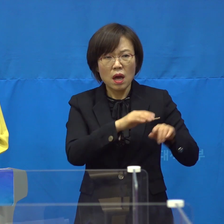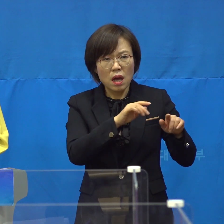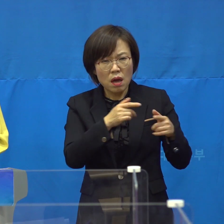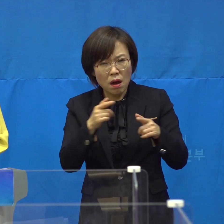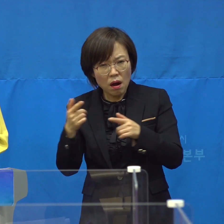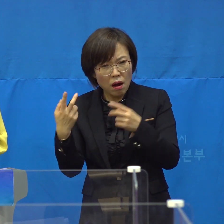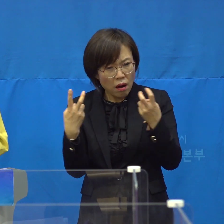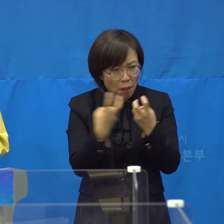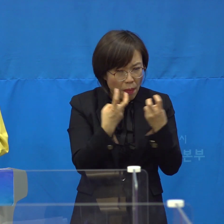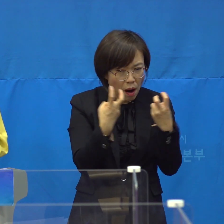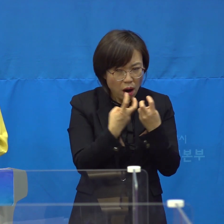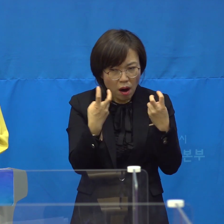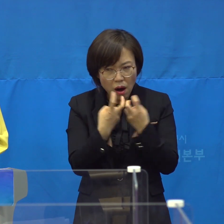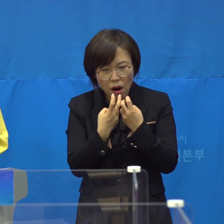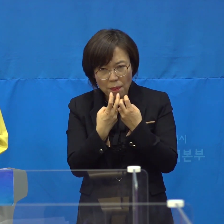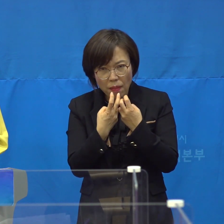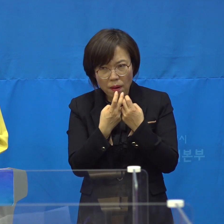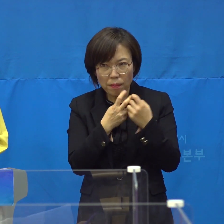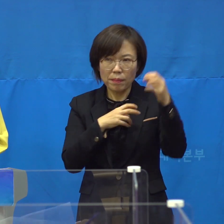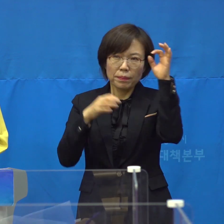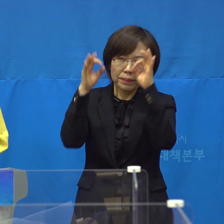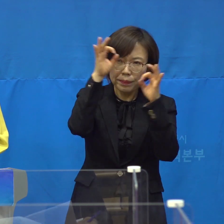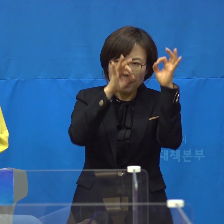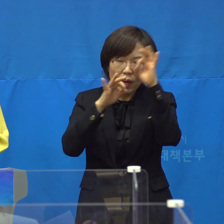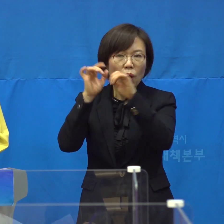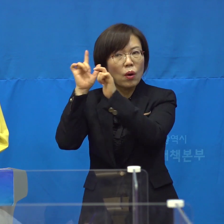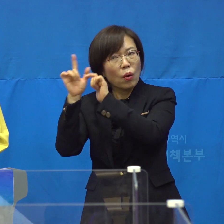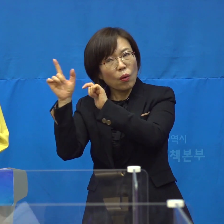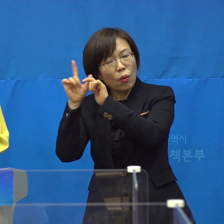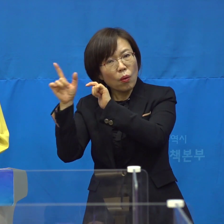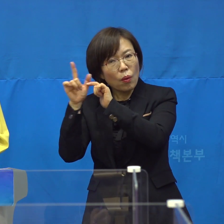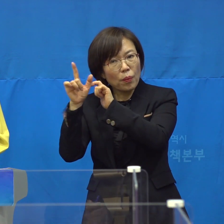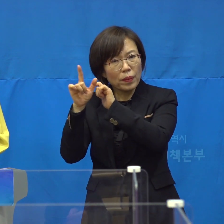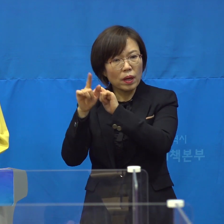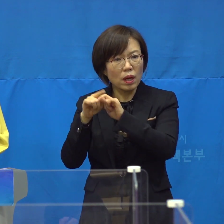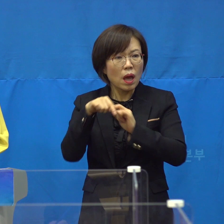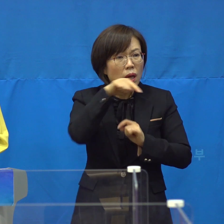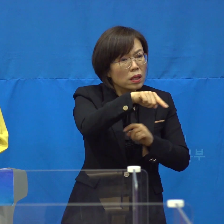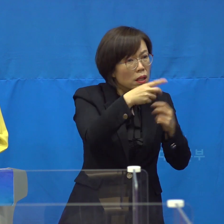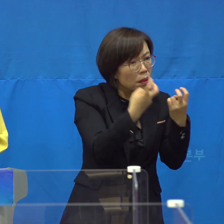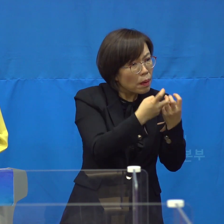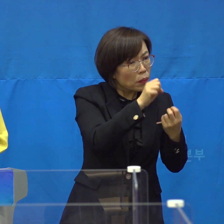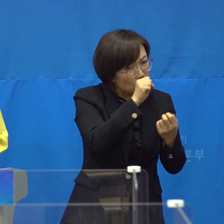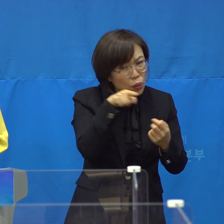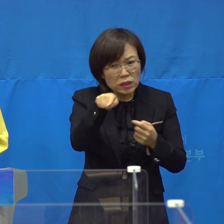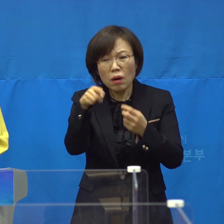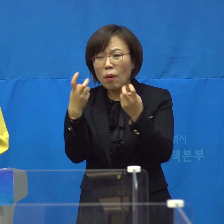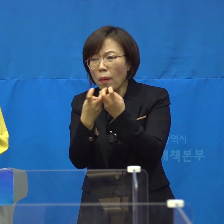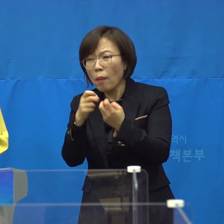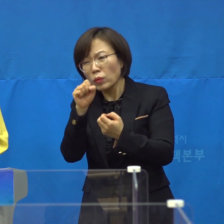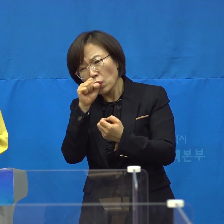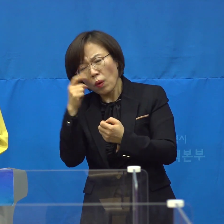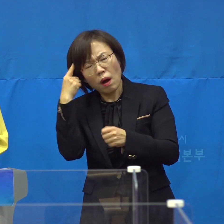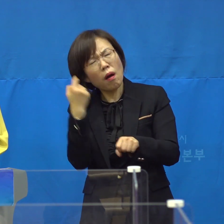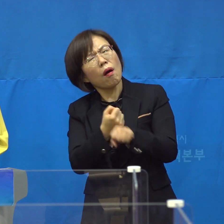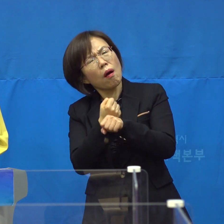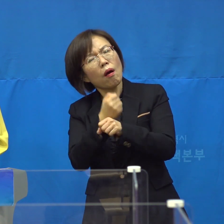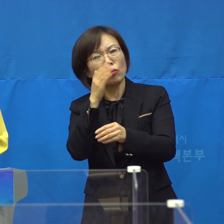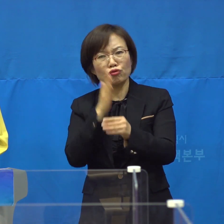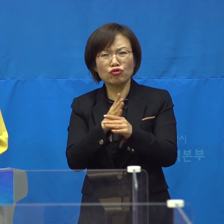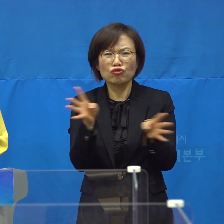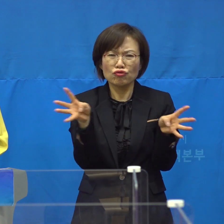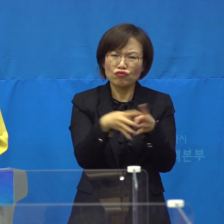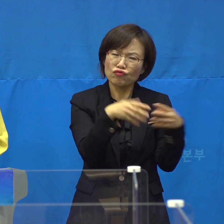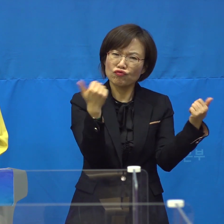여러 각도를 가지고 지금 A방법, B방법 이렇게 동원을 해서 지금 연구를 하고 있고